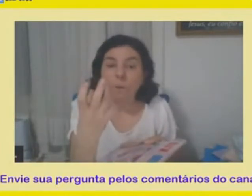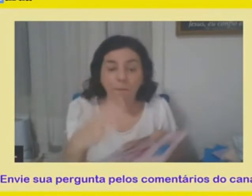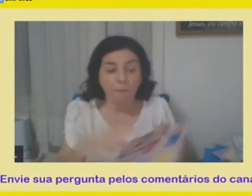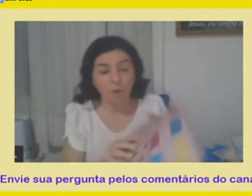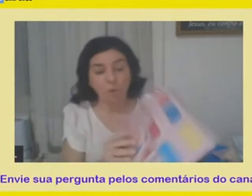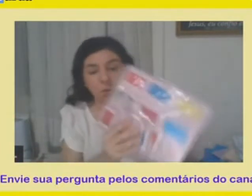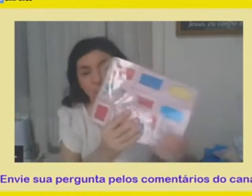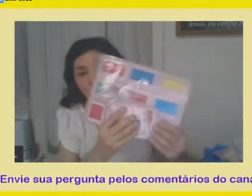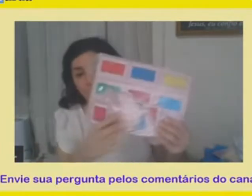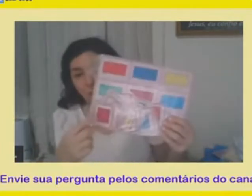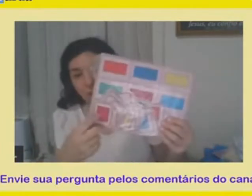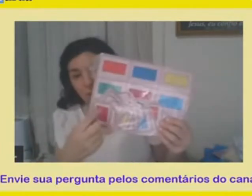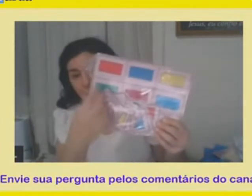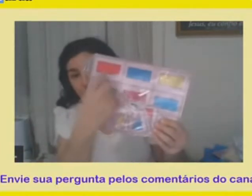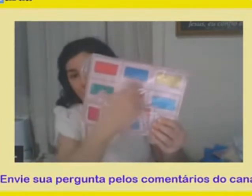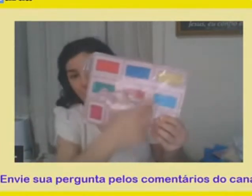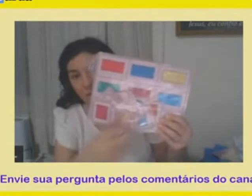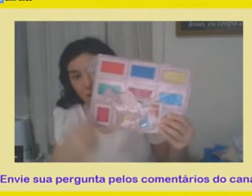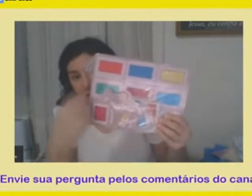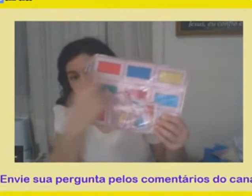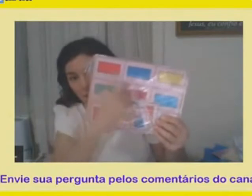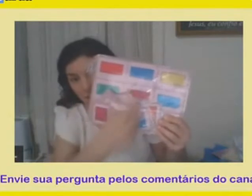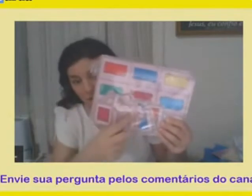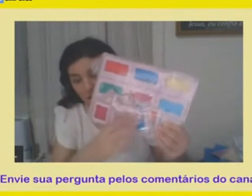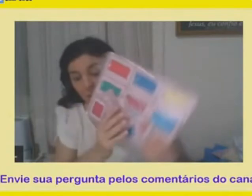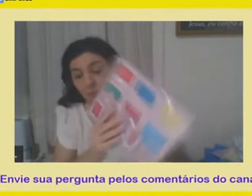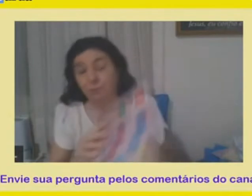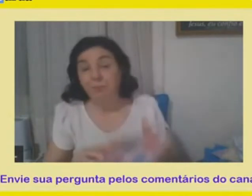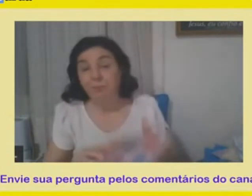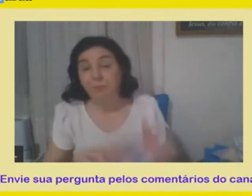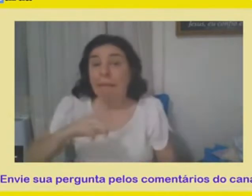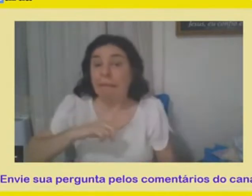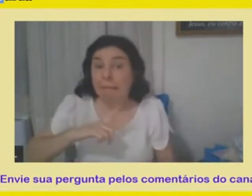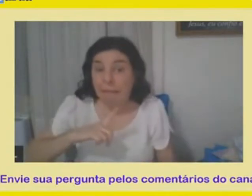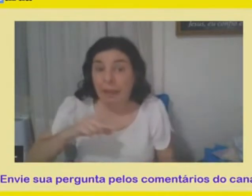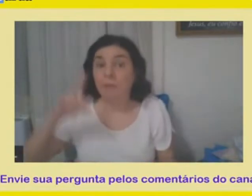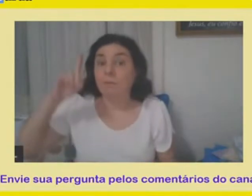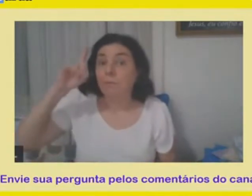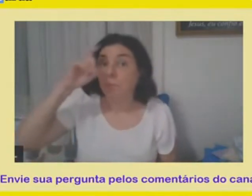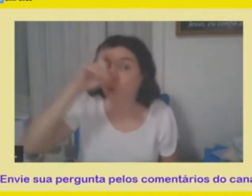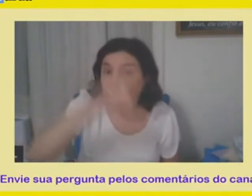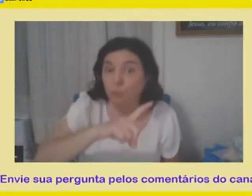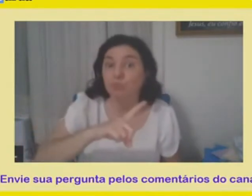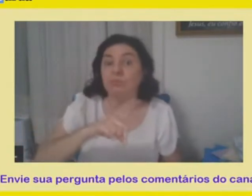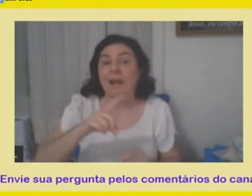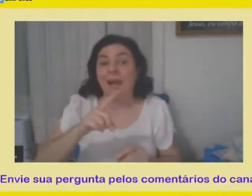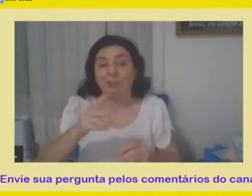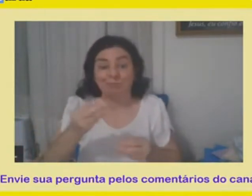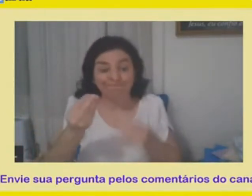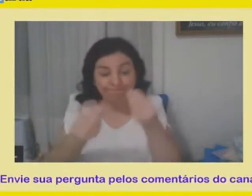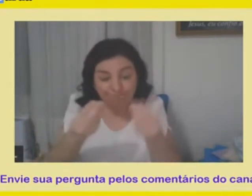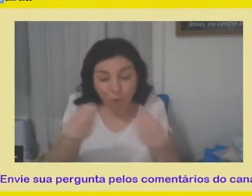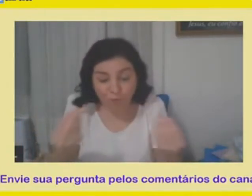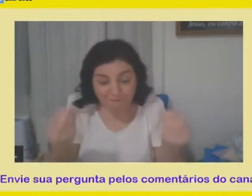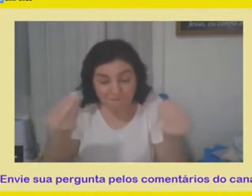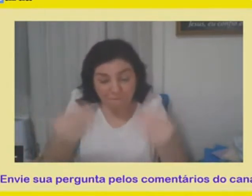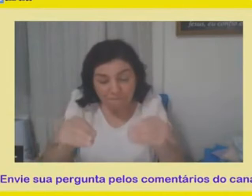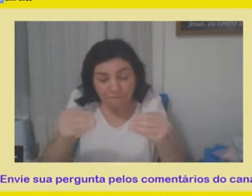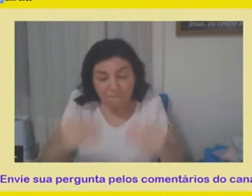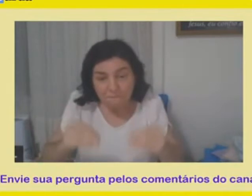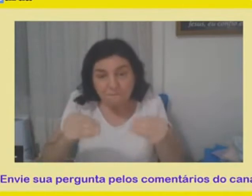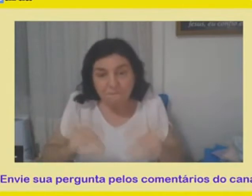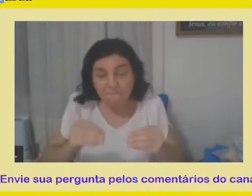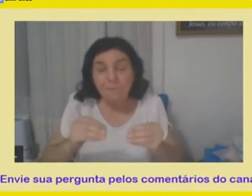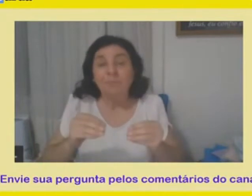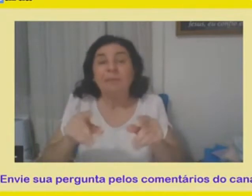precisa trabalhar com cores, precisa de peças grandes, certo? Então seria para trabalhar com ele.